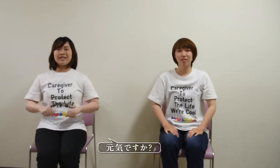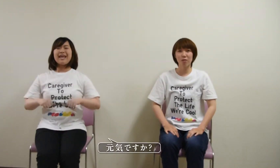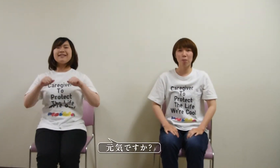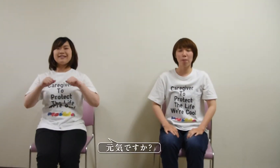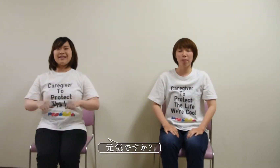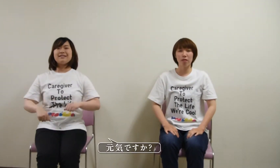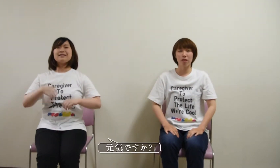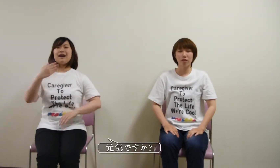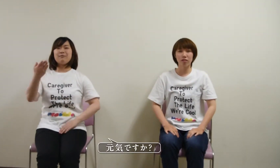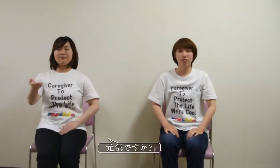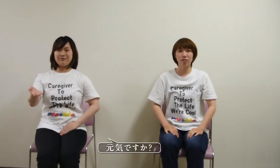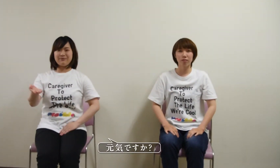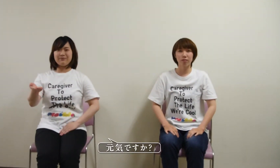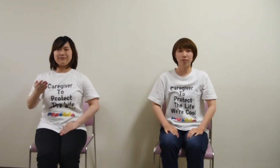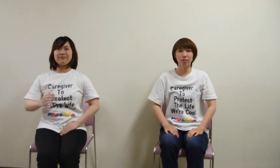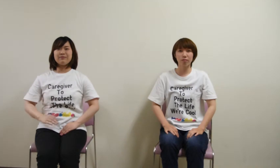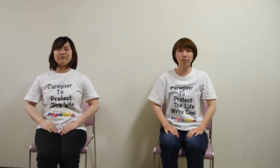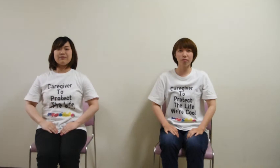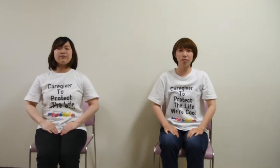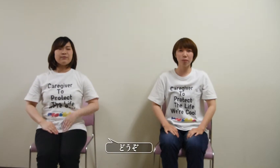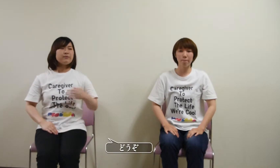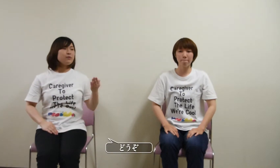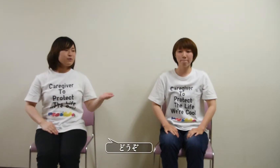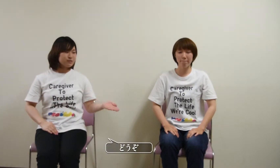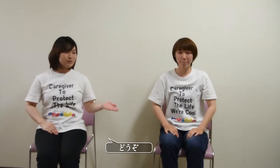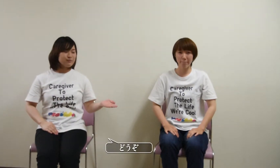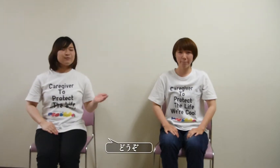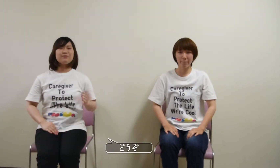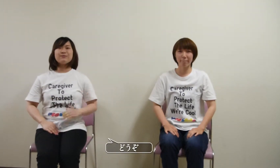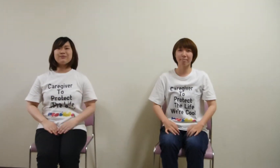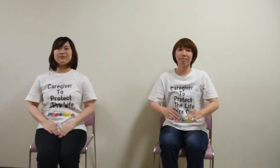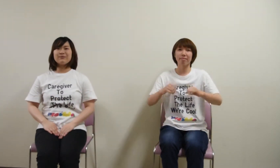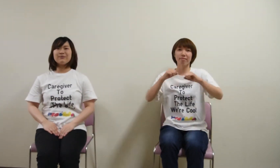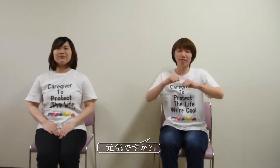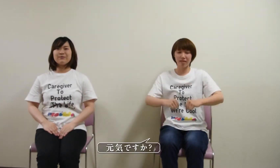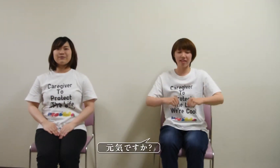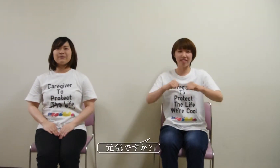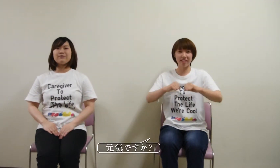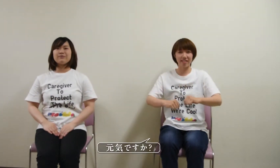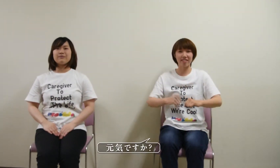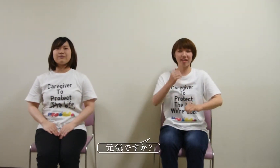元気ですか。どうぞ。 元気ですか。